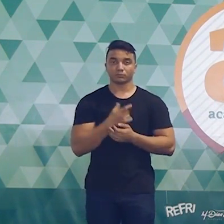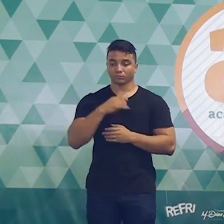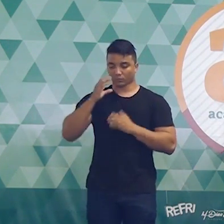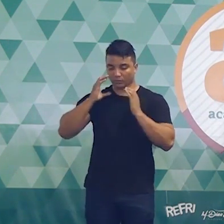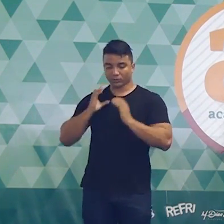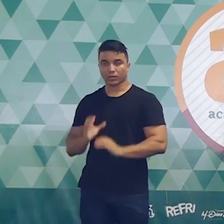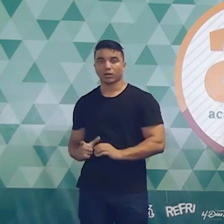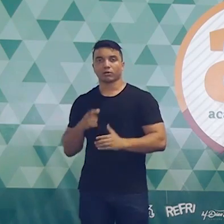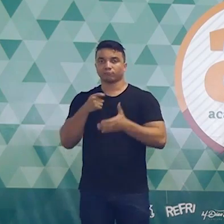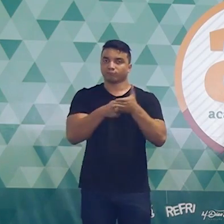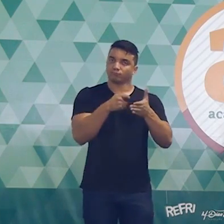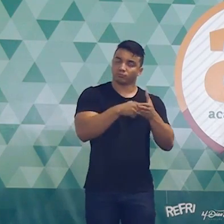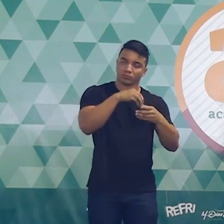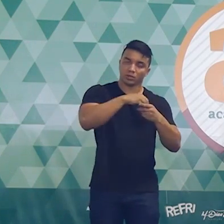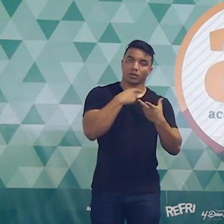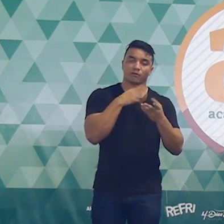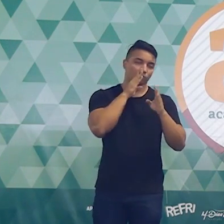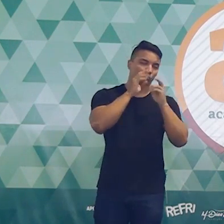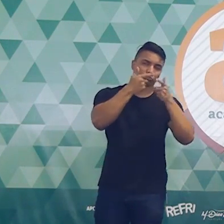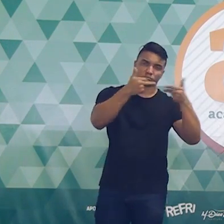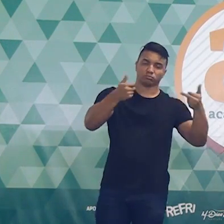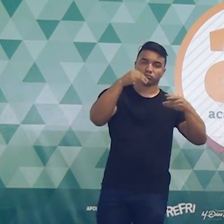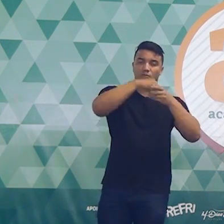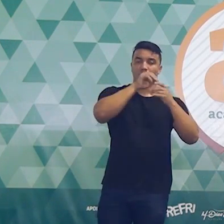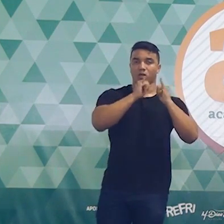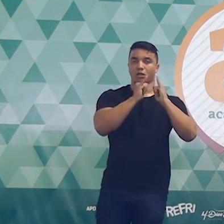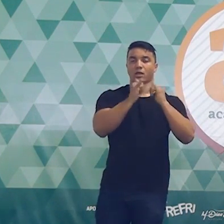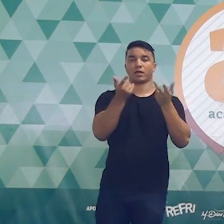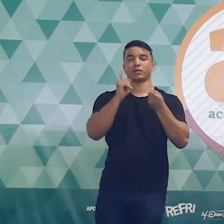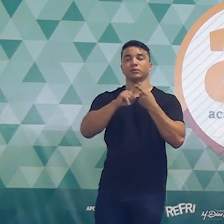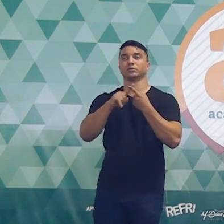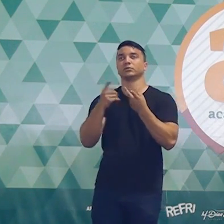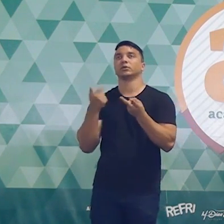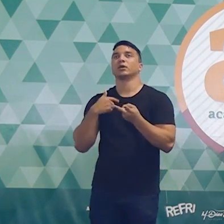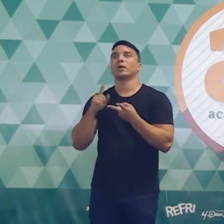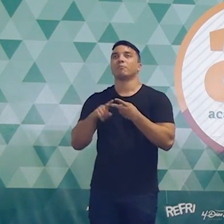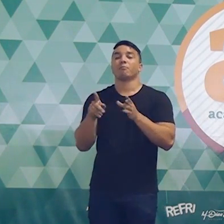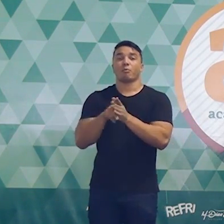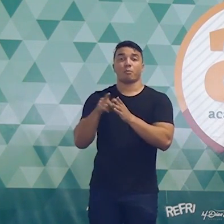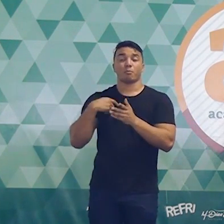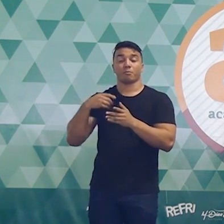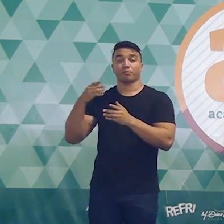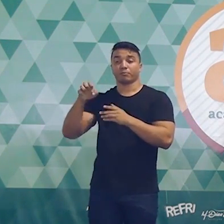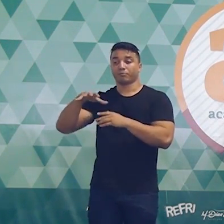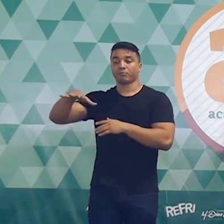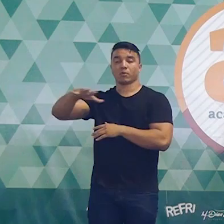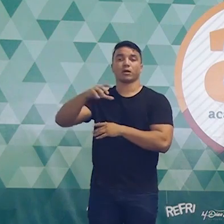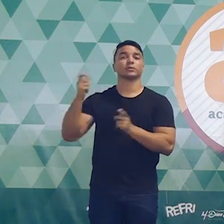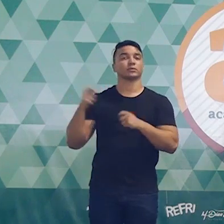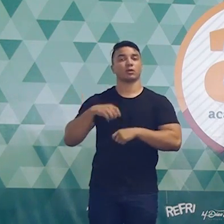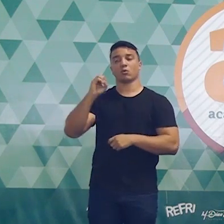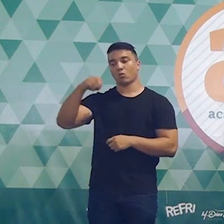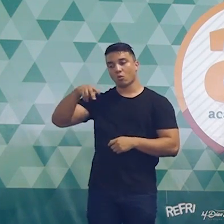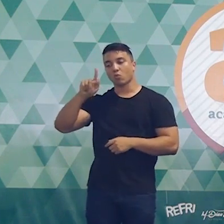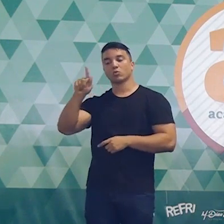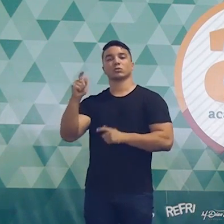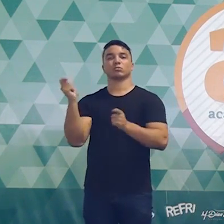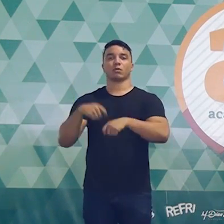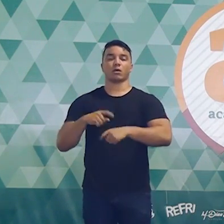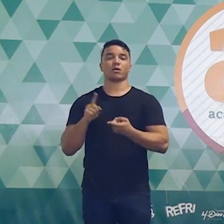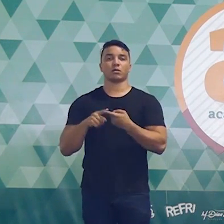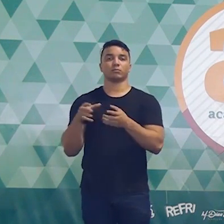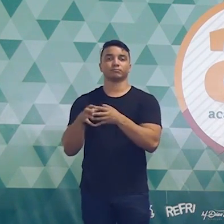cidadão ativista nas redes sociais. Eu posso atuar com a Associação dos Moradores de Bairro. Eu posso atuar em forma de ONG. Eu